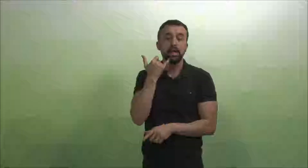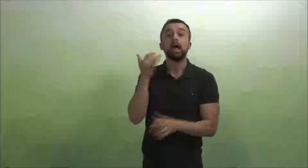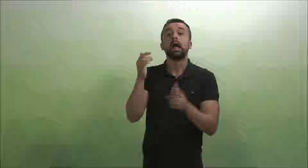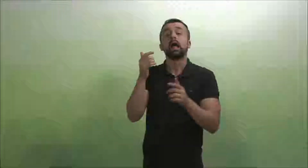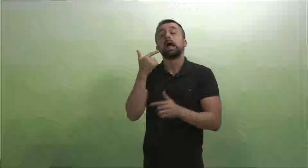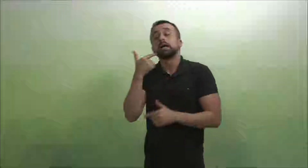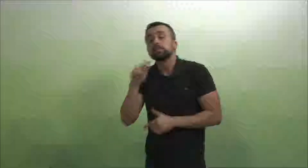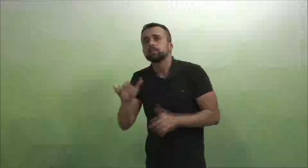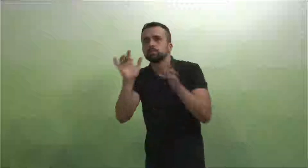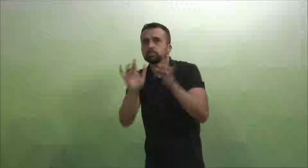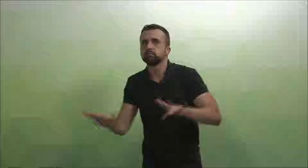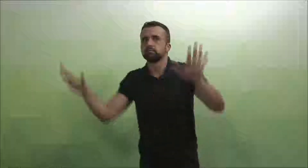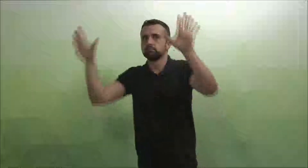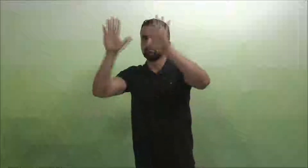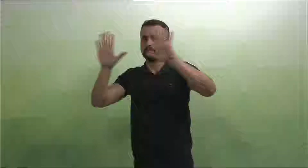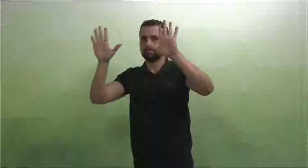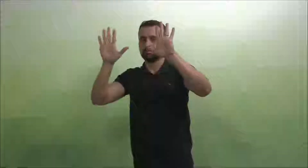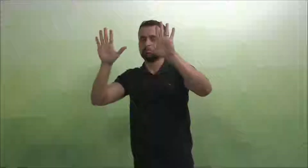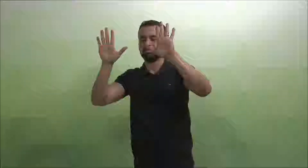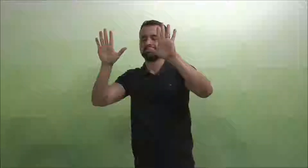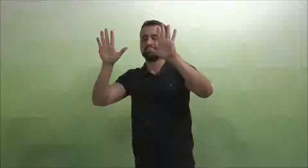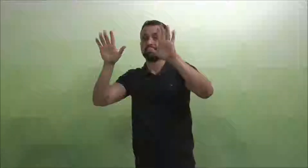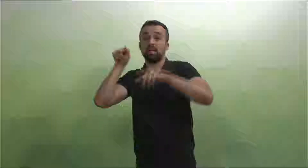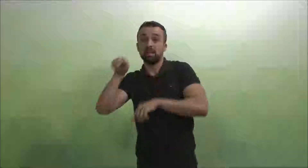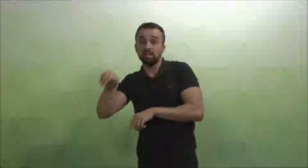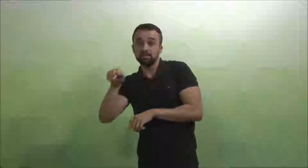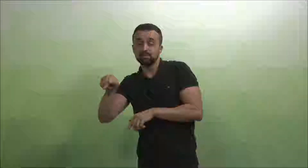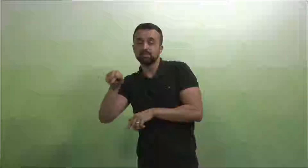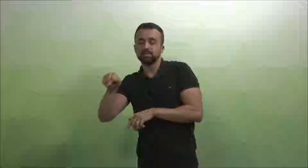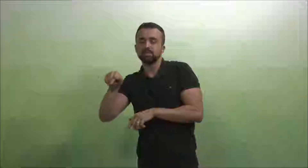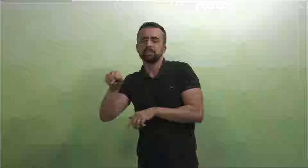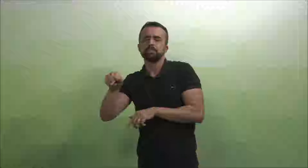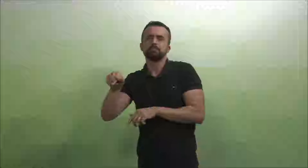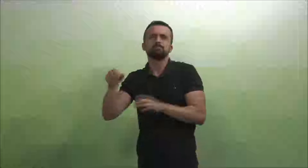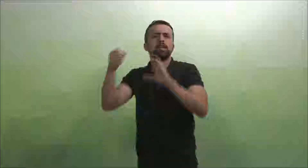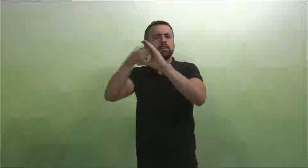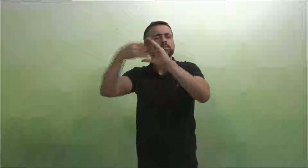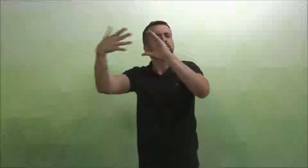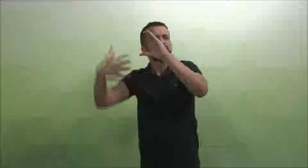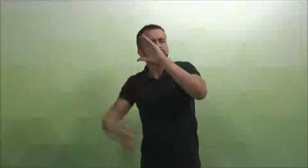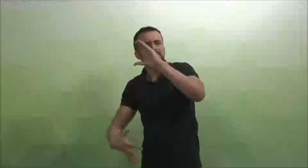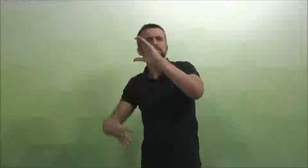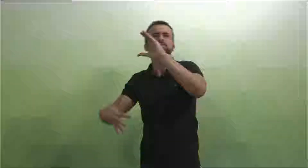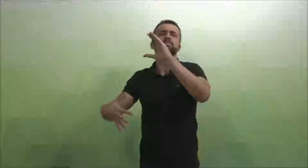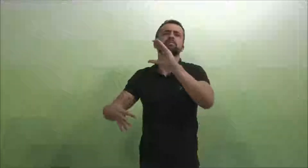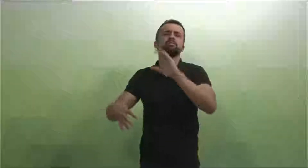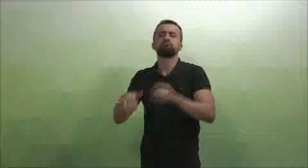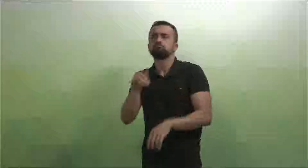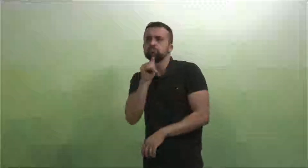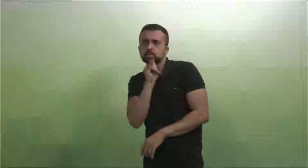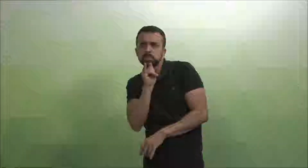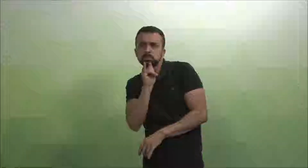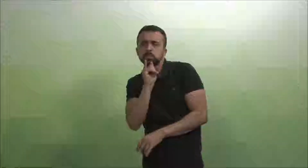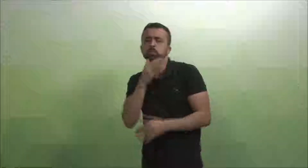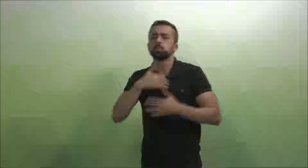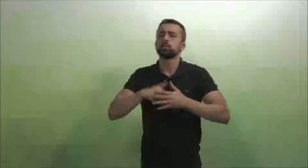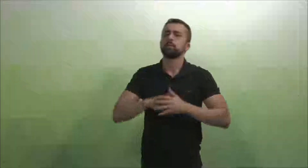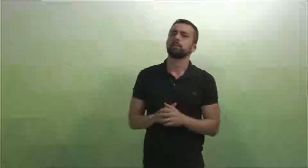diferentemente das línguas artificiais, As línguas naturais